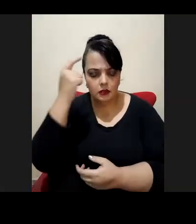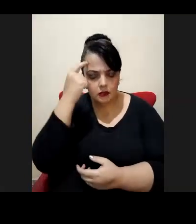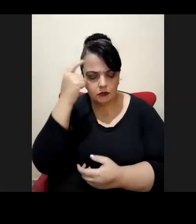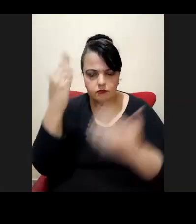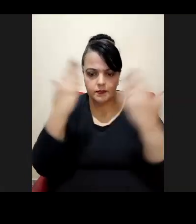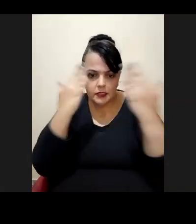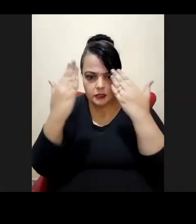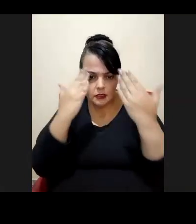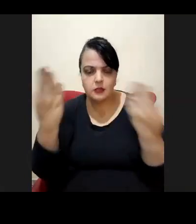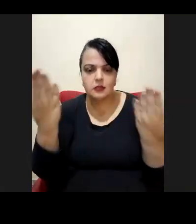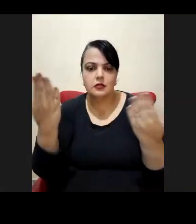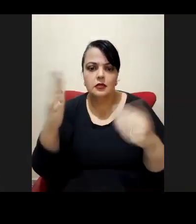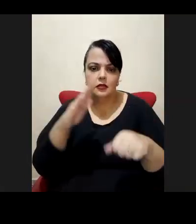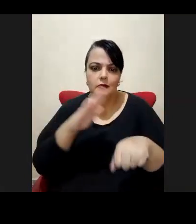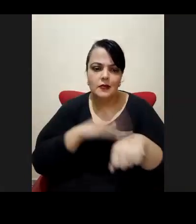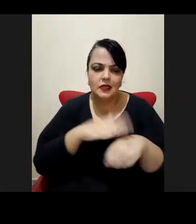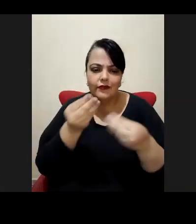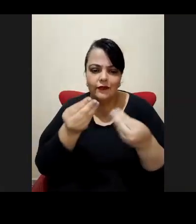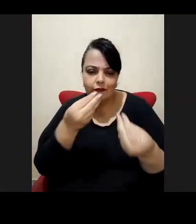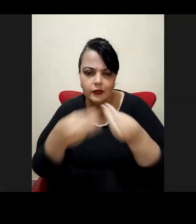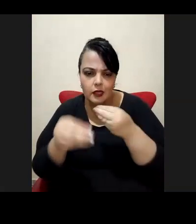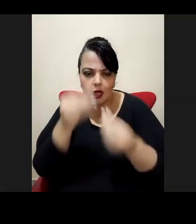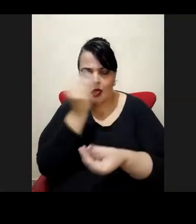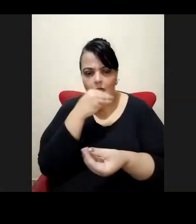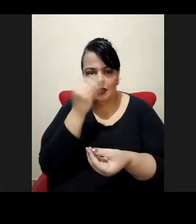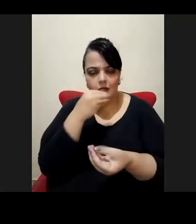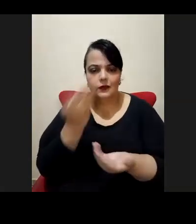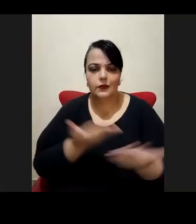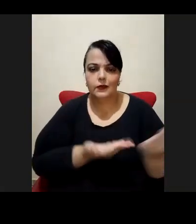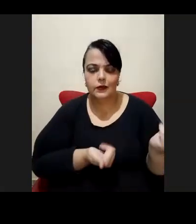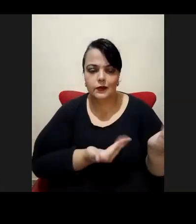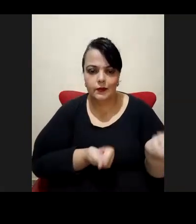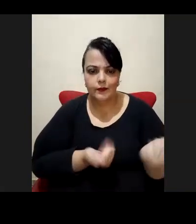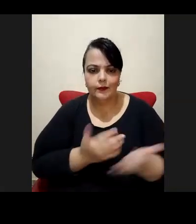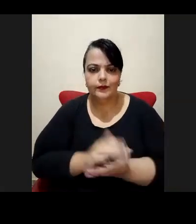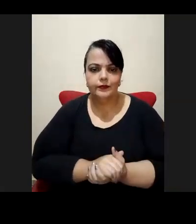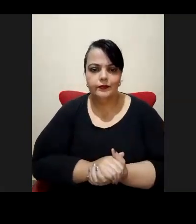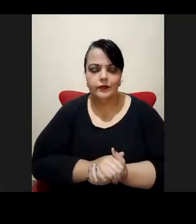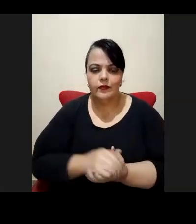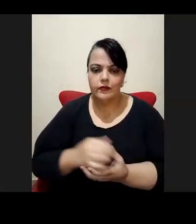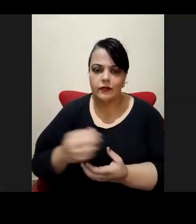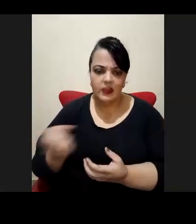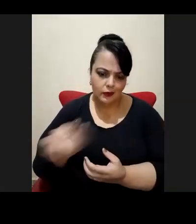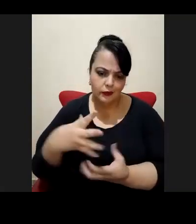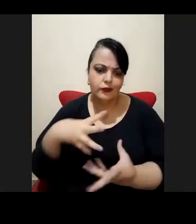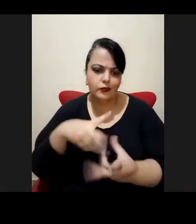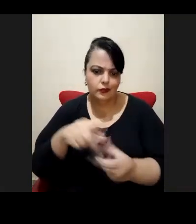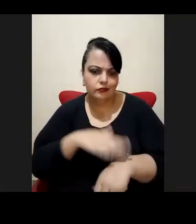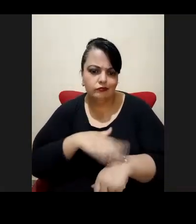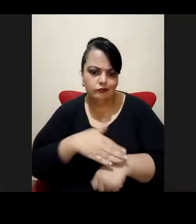mais deficitária ou fragilizada para o adolescente contemporâneo seja